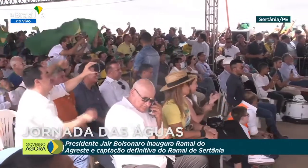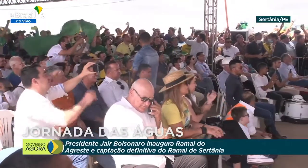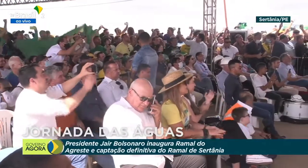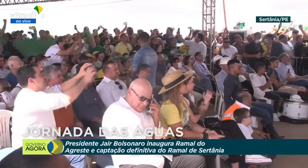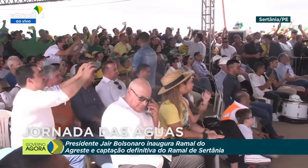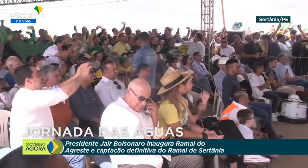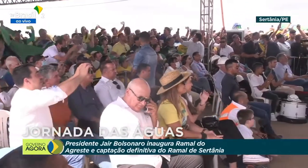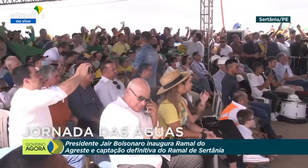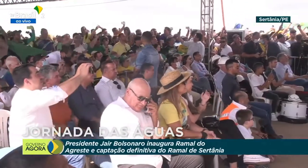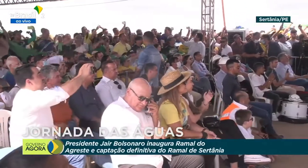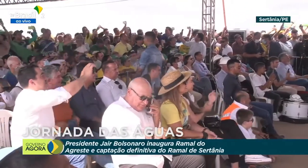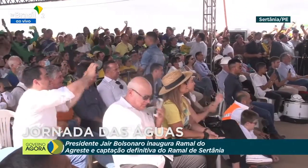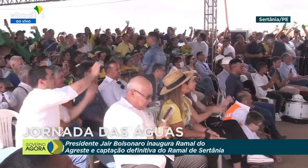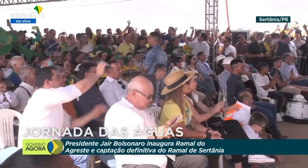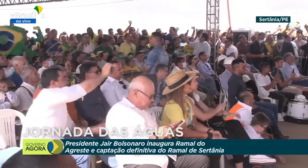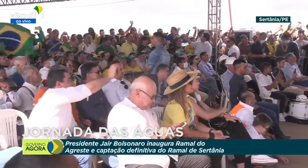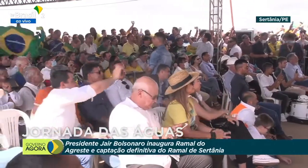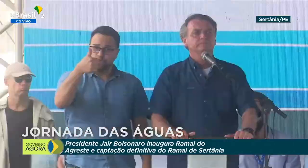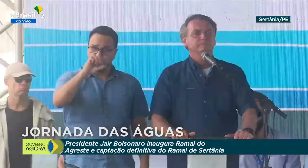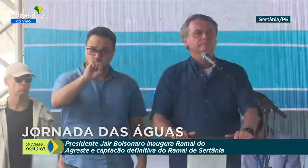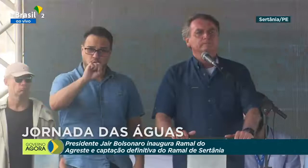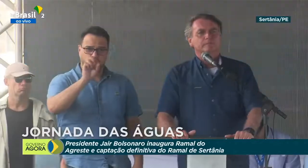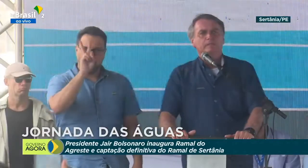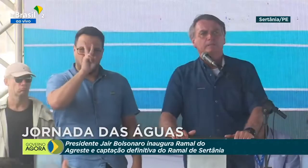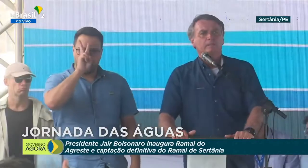Vocês se lembram, em 2018,